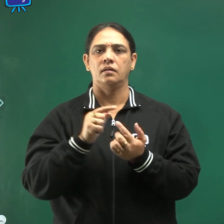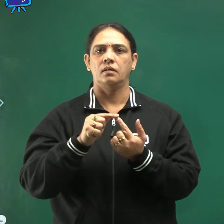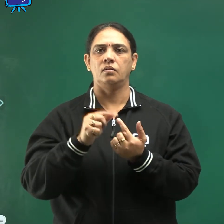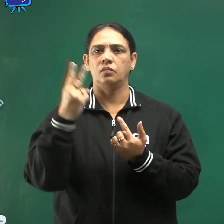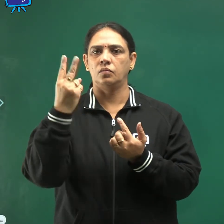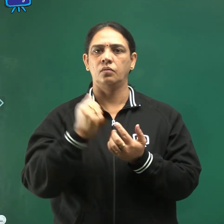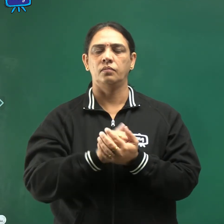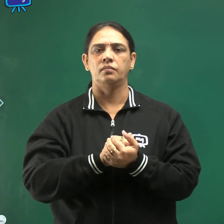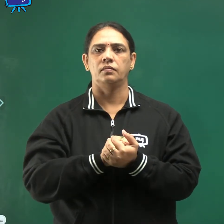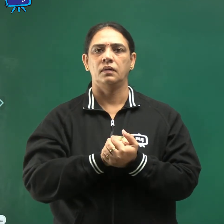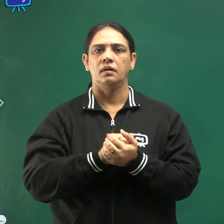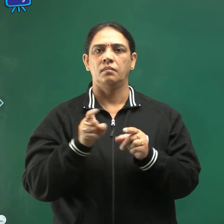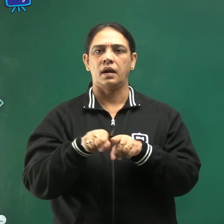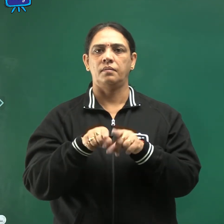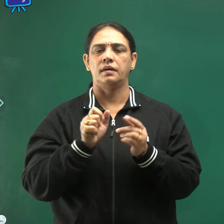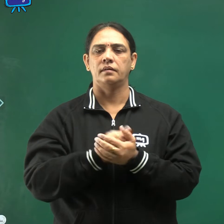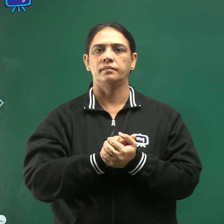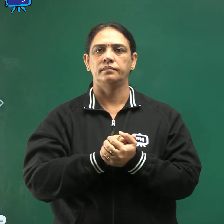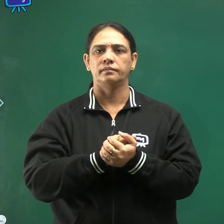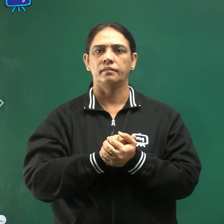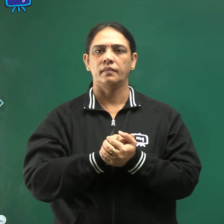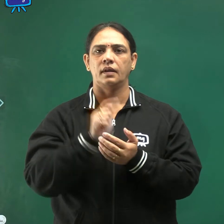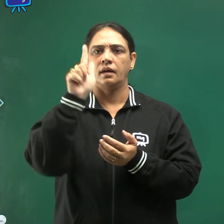1/√2 बराबर